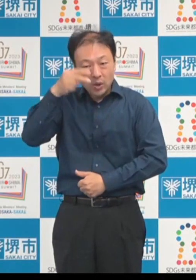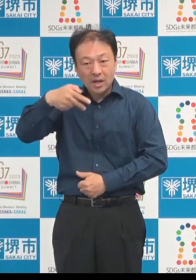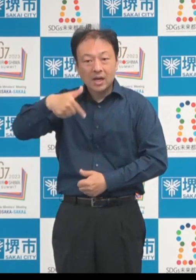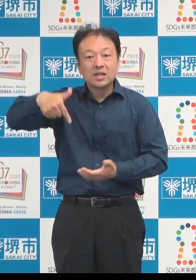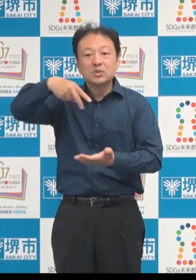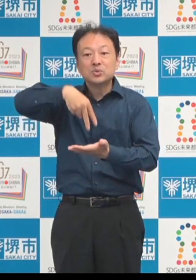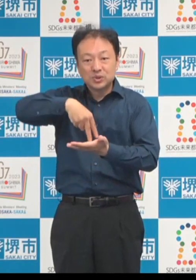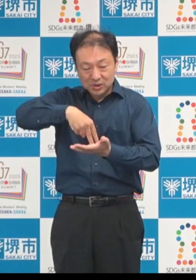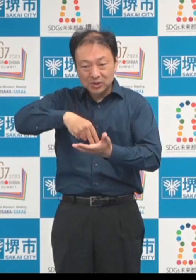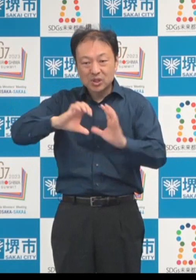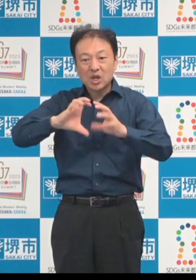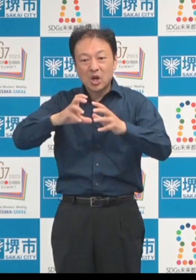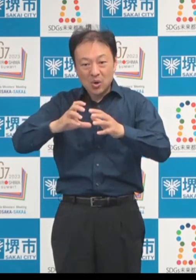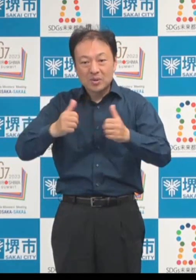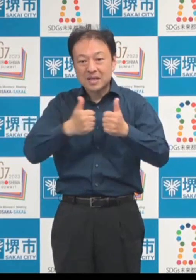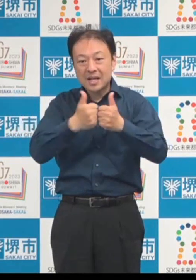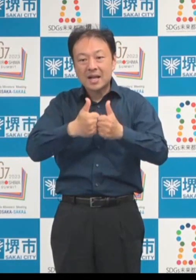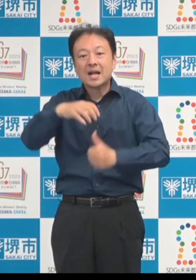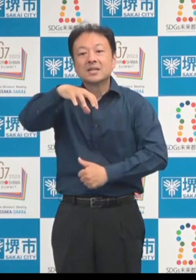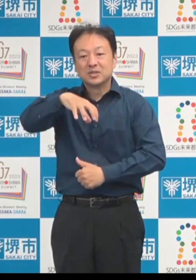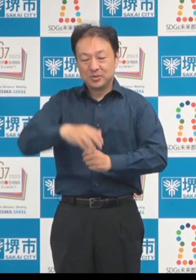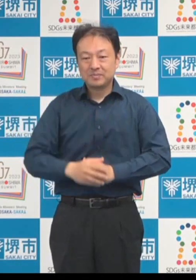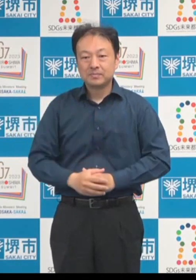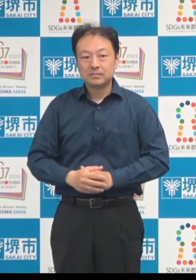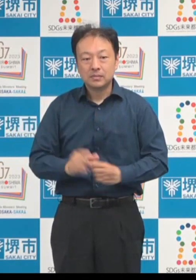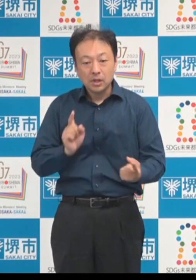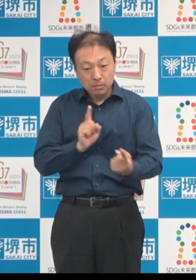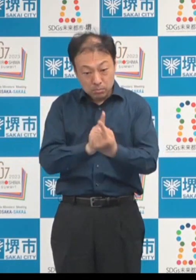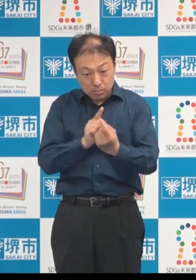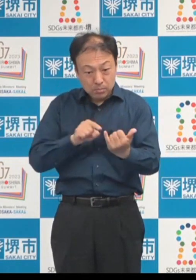際会議場、対象は主に